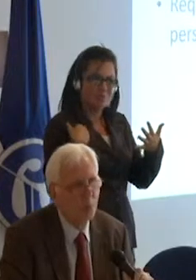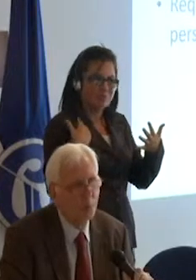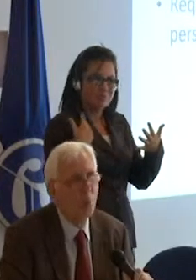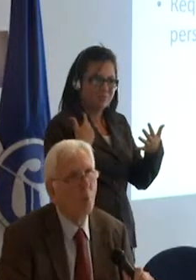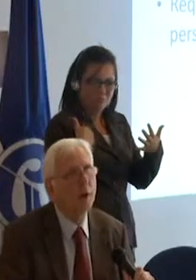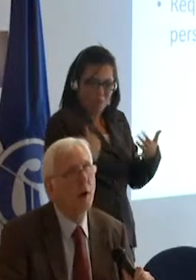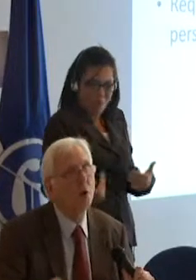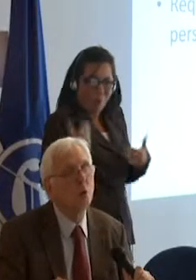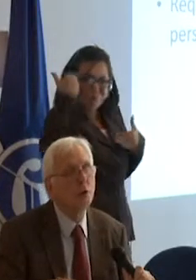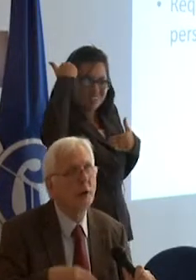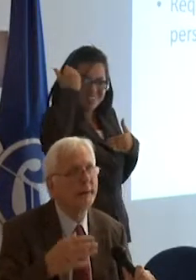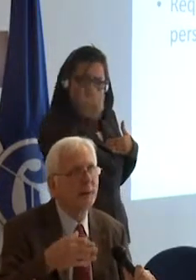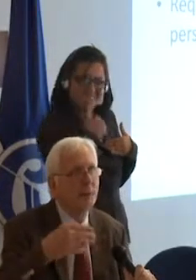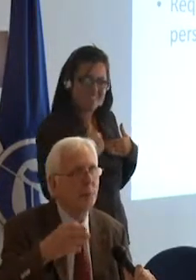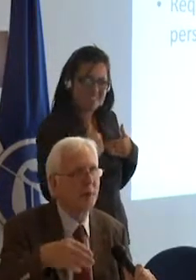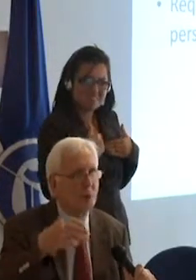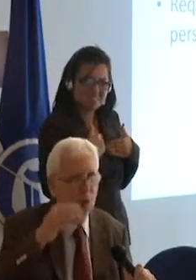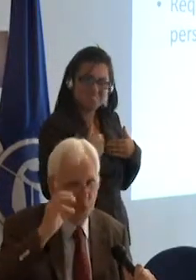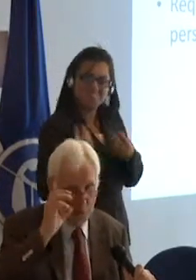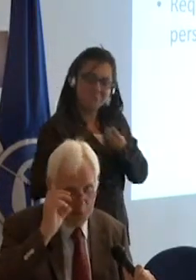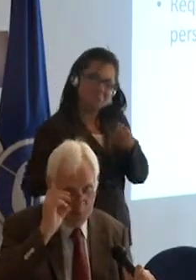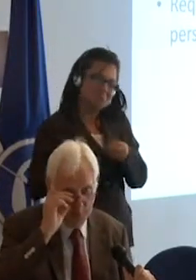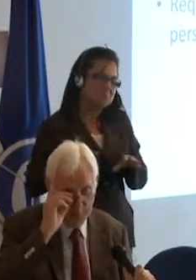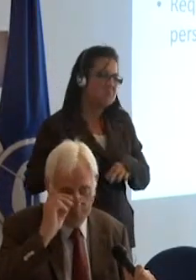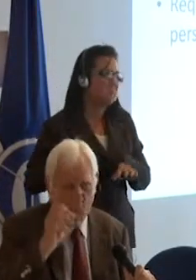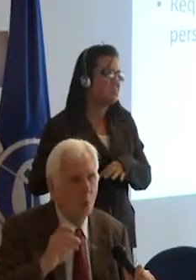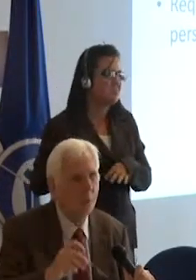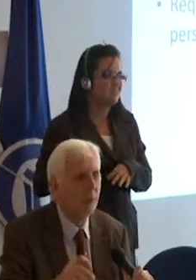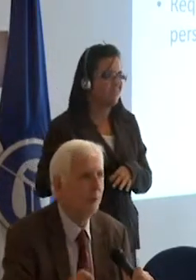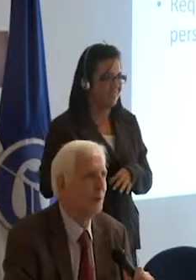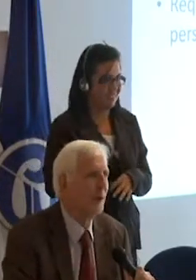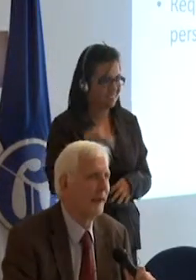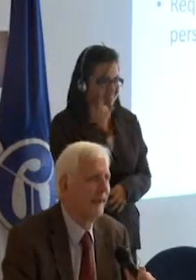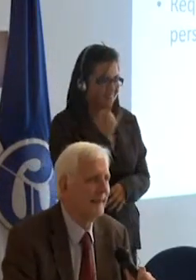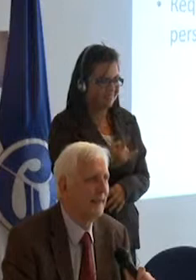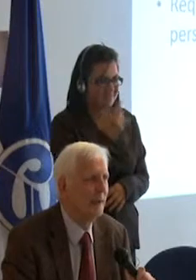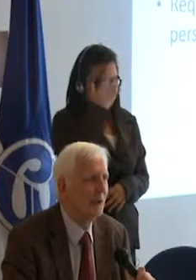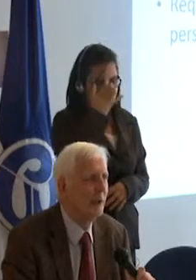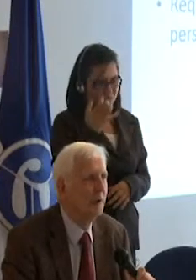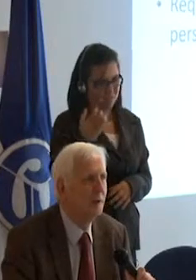de las que ella no era consciente. Esto es interesante